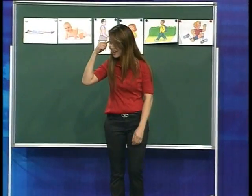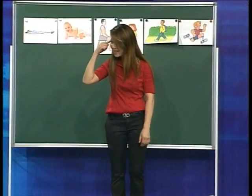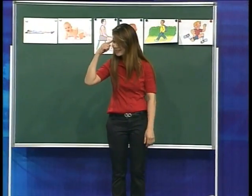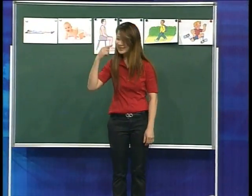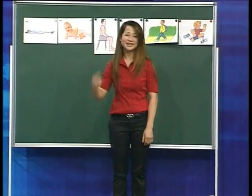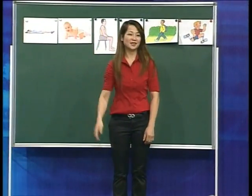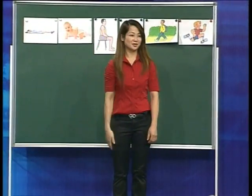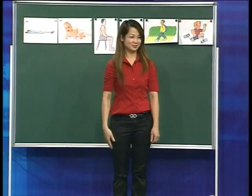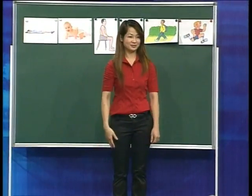Các em nhớ nhé